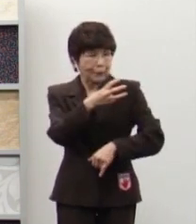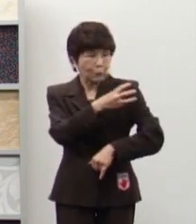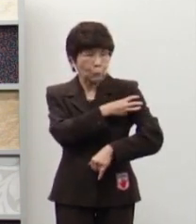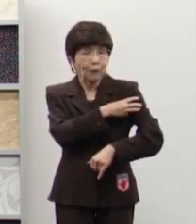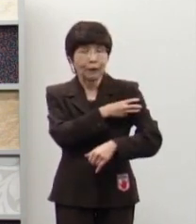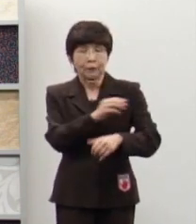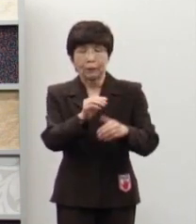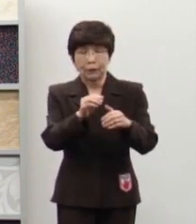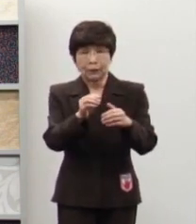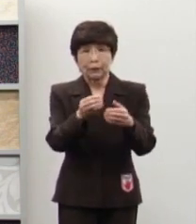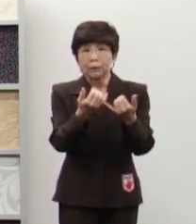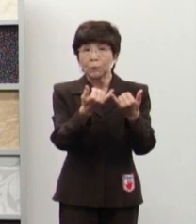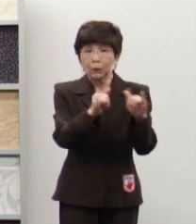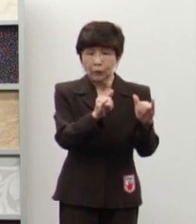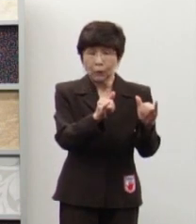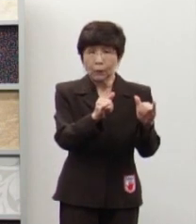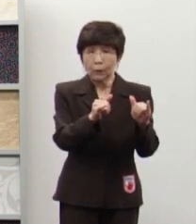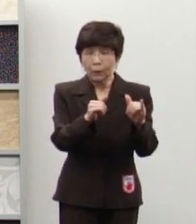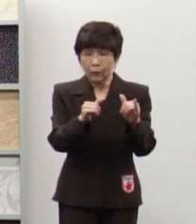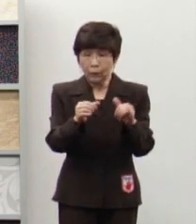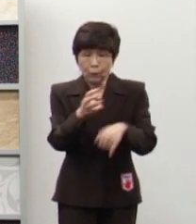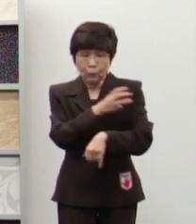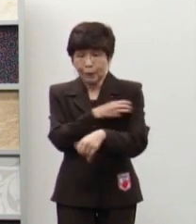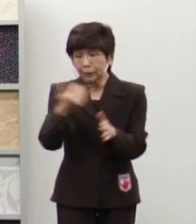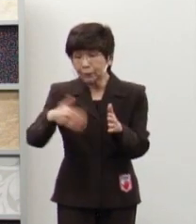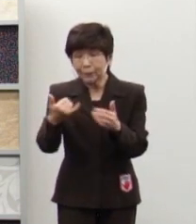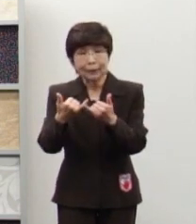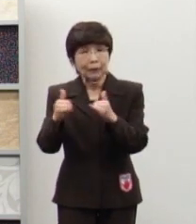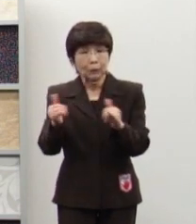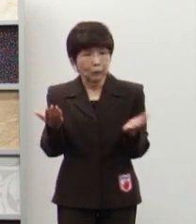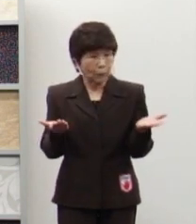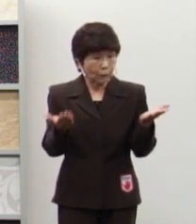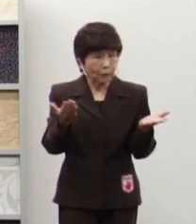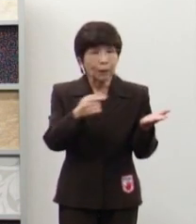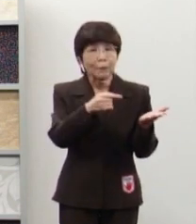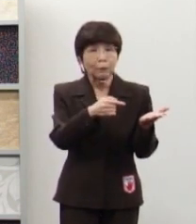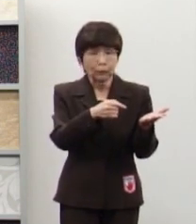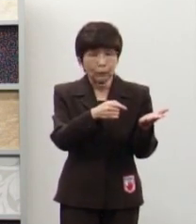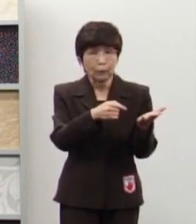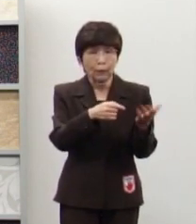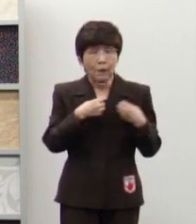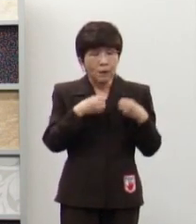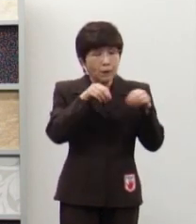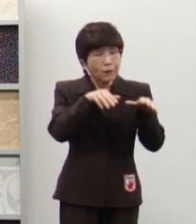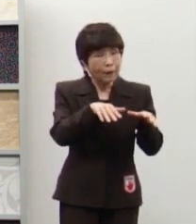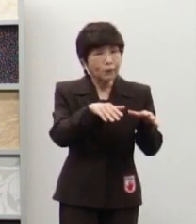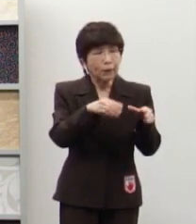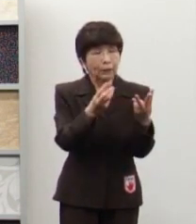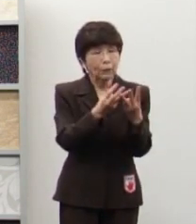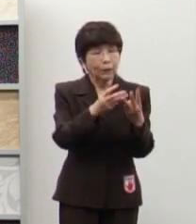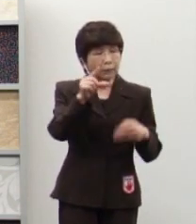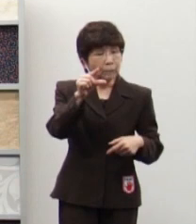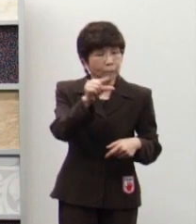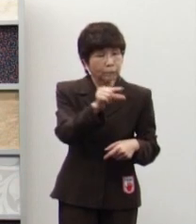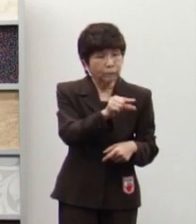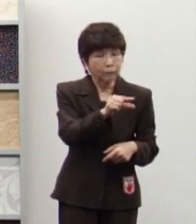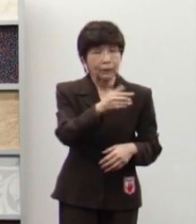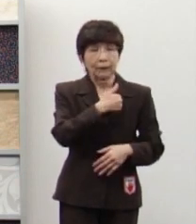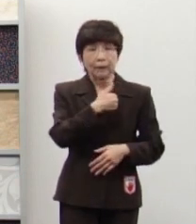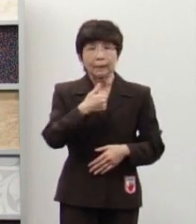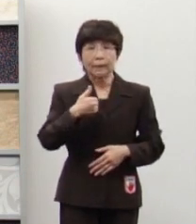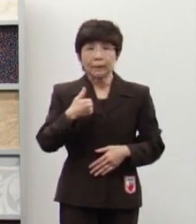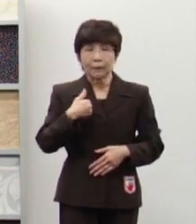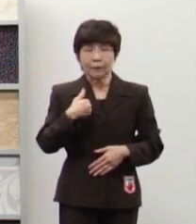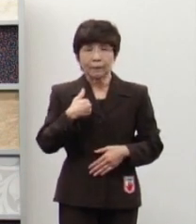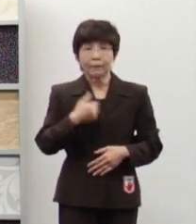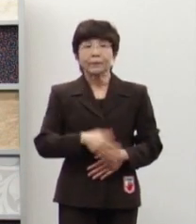方々はそれ以外の皆さんに比べまして感染率が極めて低く抑えられております。そこでこう